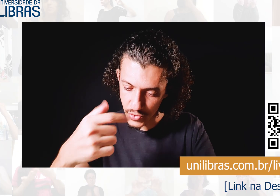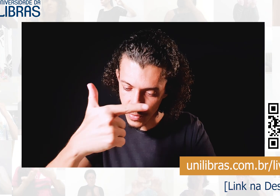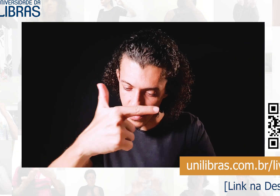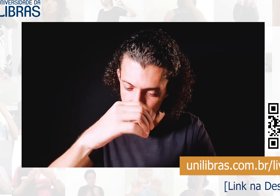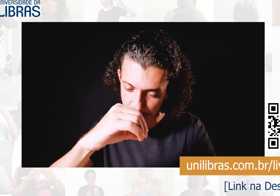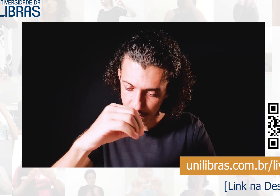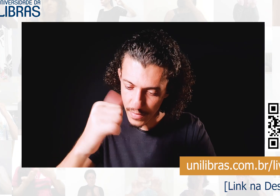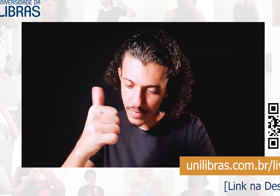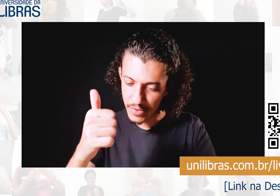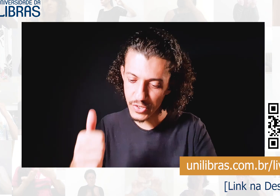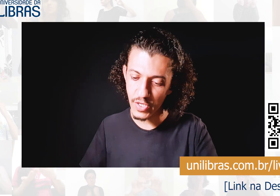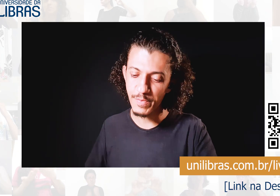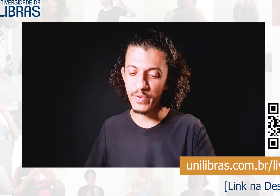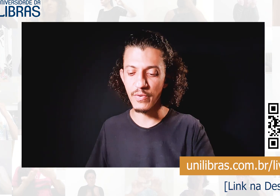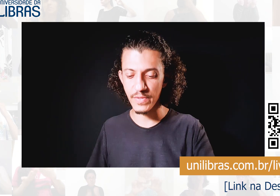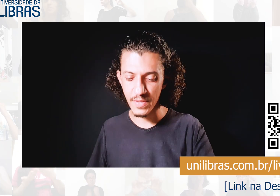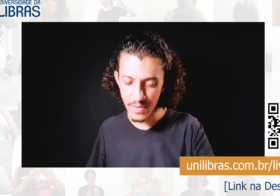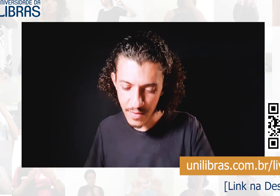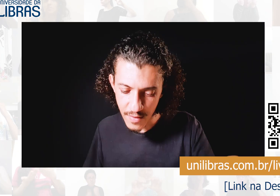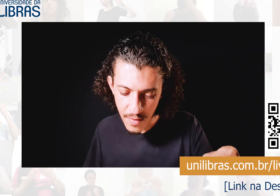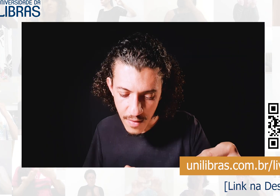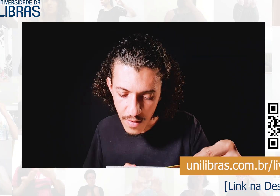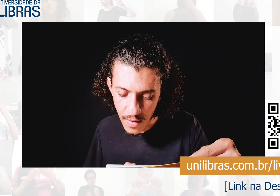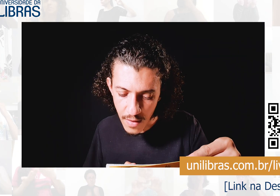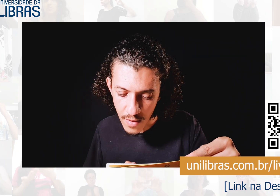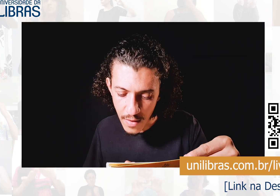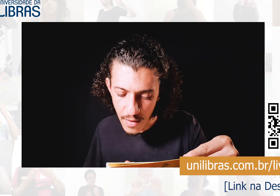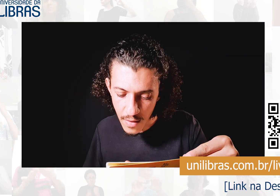10 de julho de 2011.